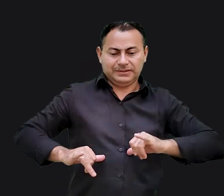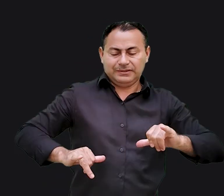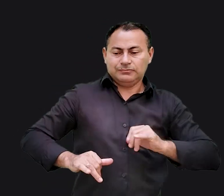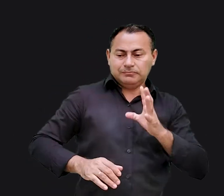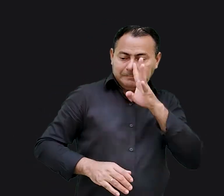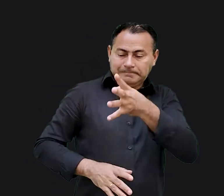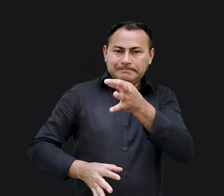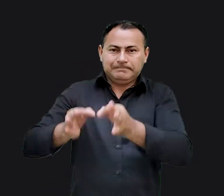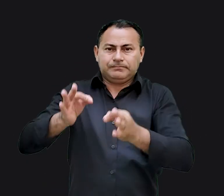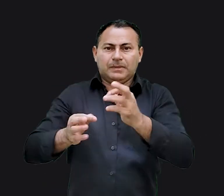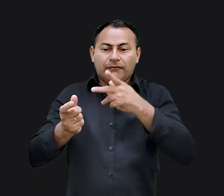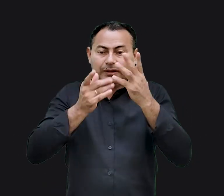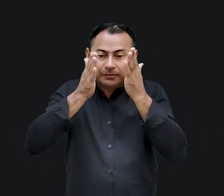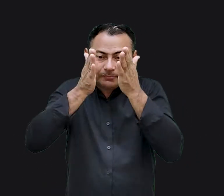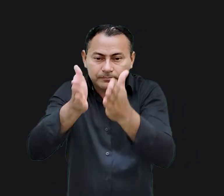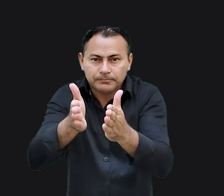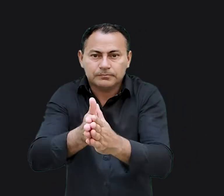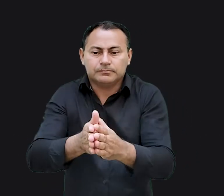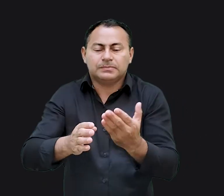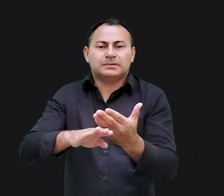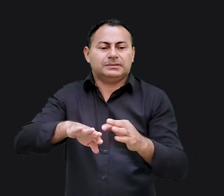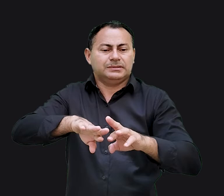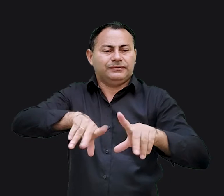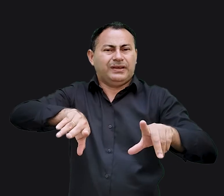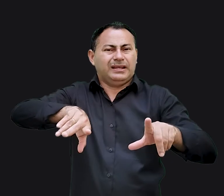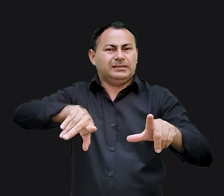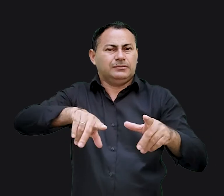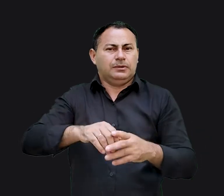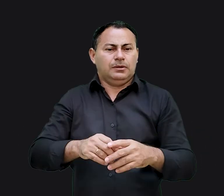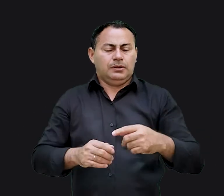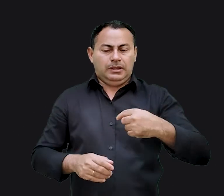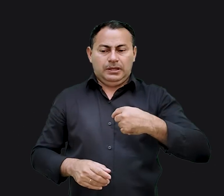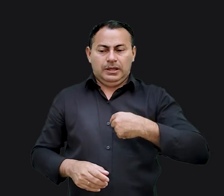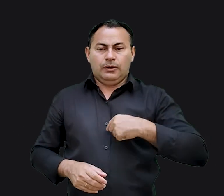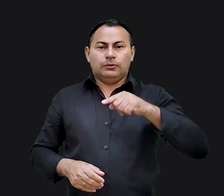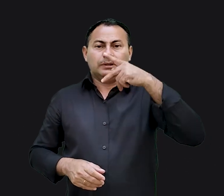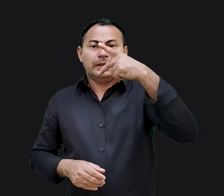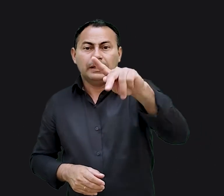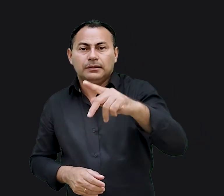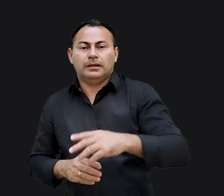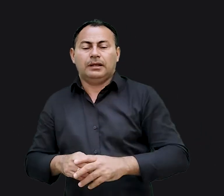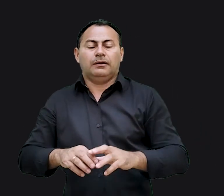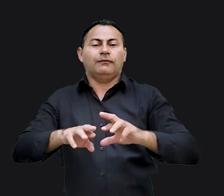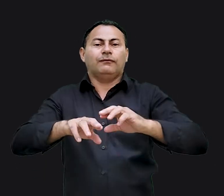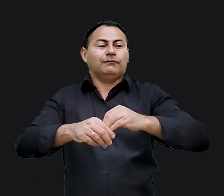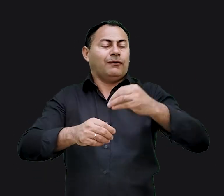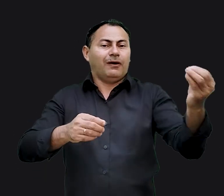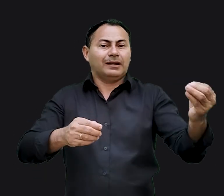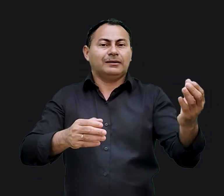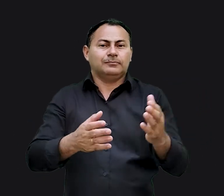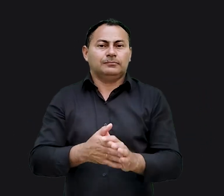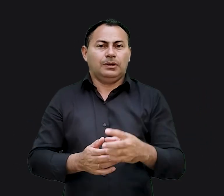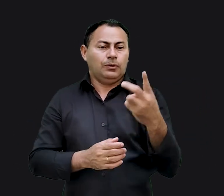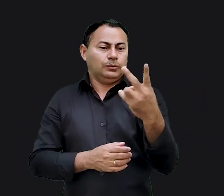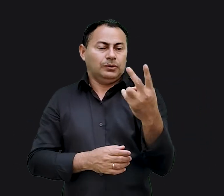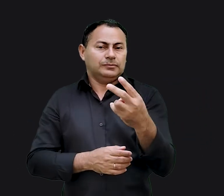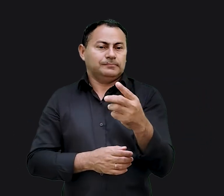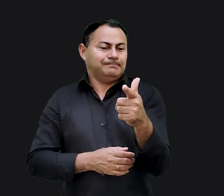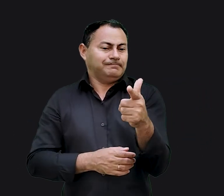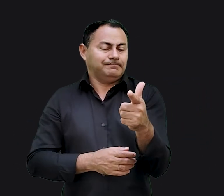acusação. Diziam que eles tinham o centro deles deslocados. O eu deles era fora do lugar. Os 2 não